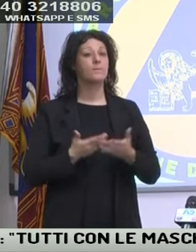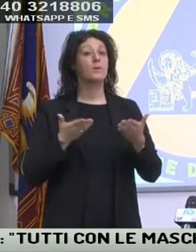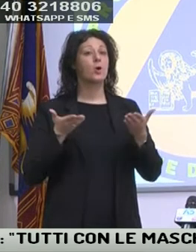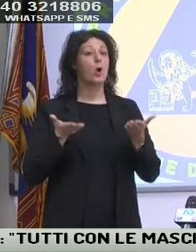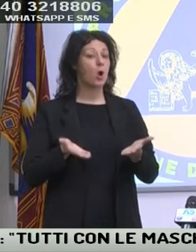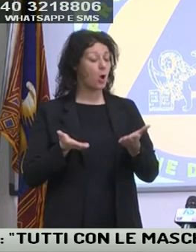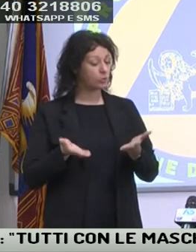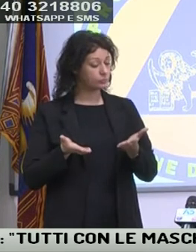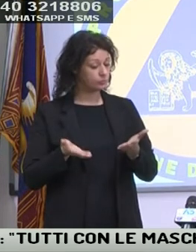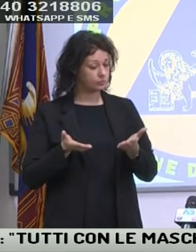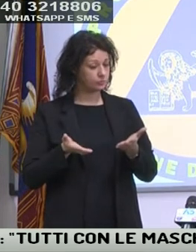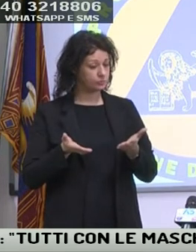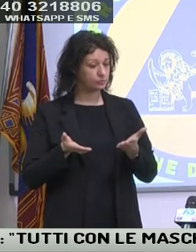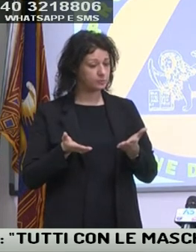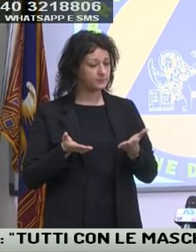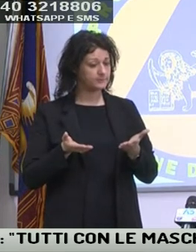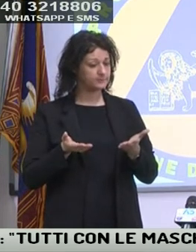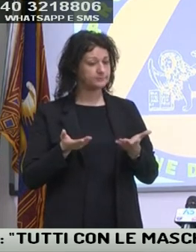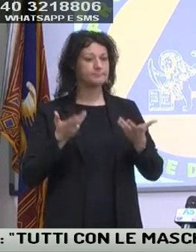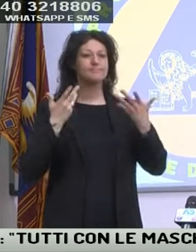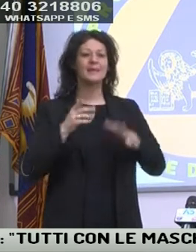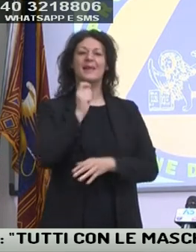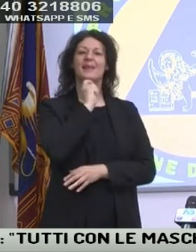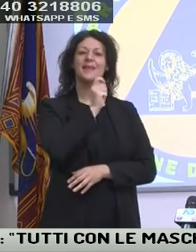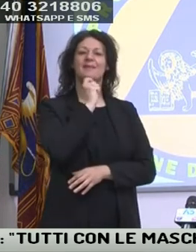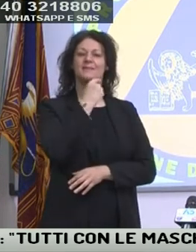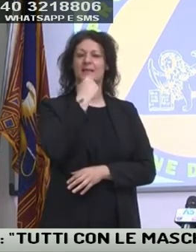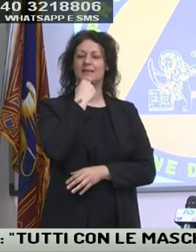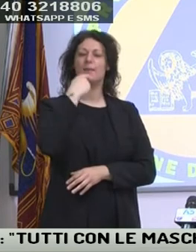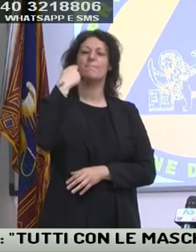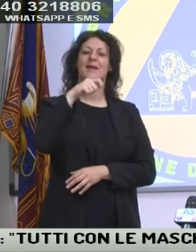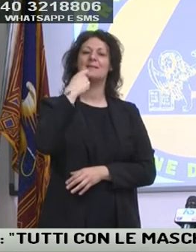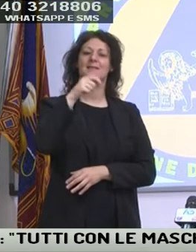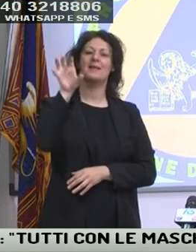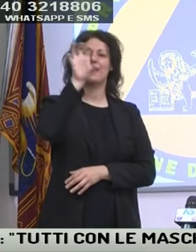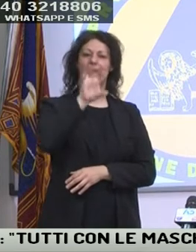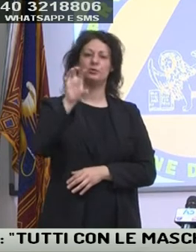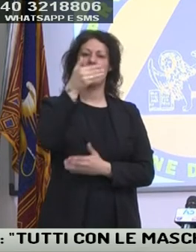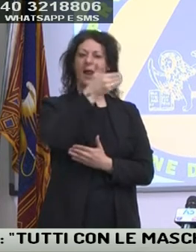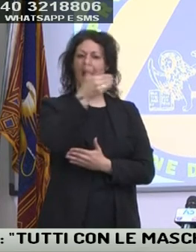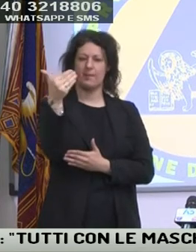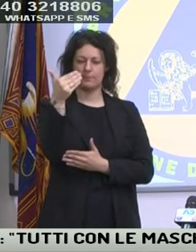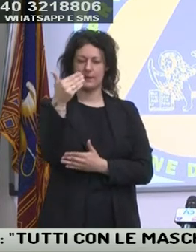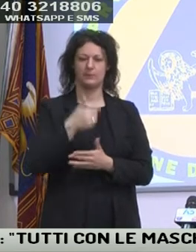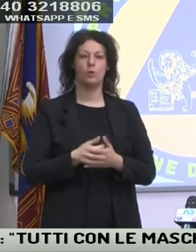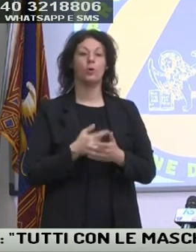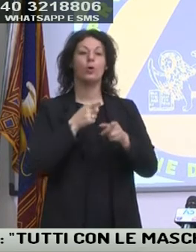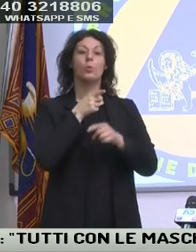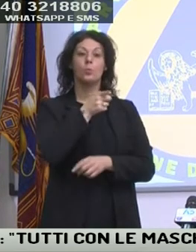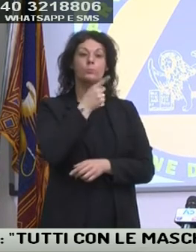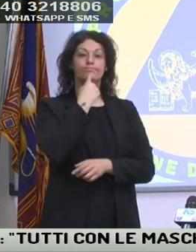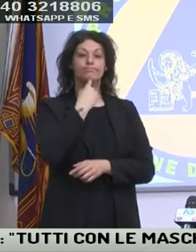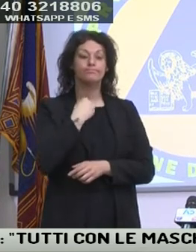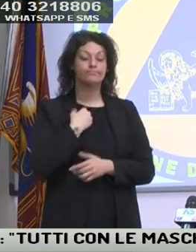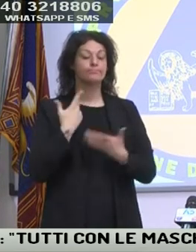intervistato il presidente regionale degli albergatori, il quale appunto si dice estremamente preoccupato